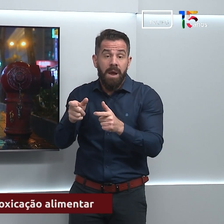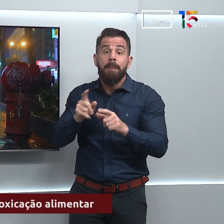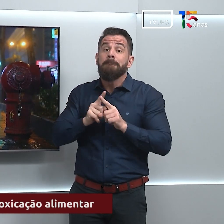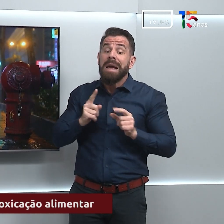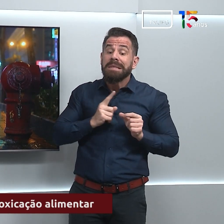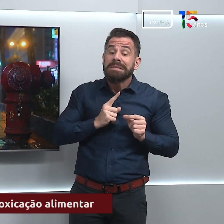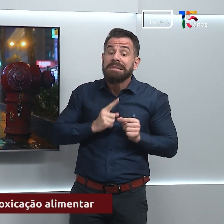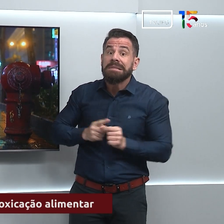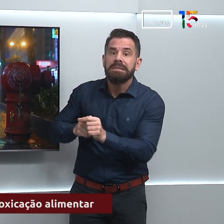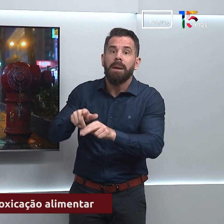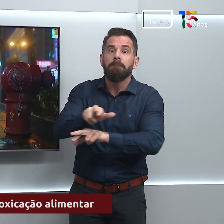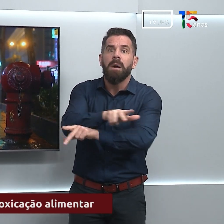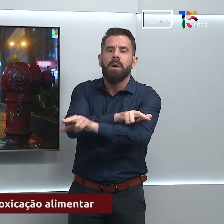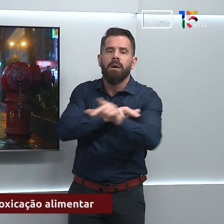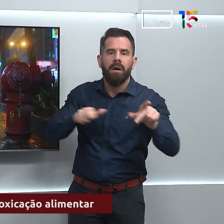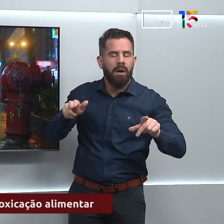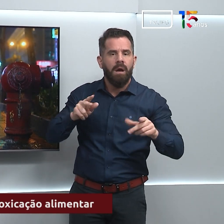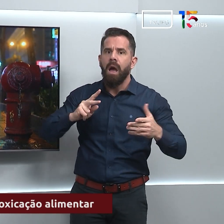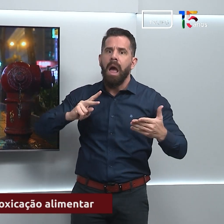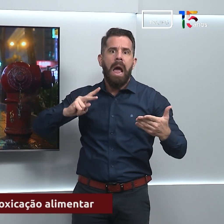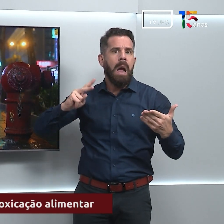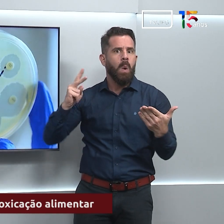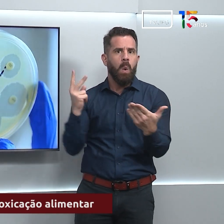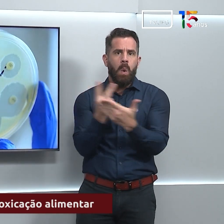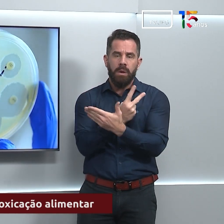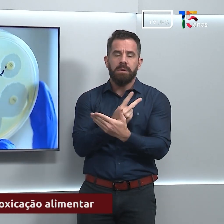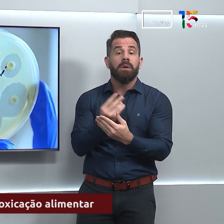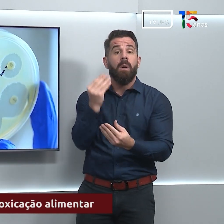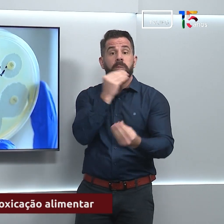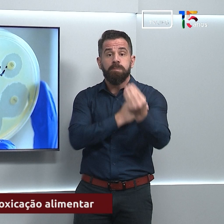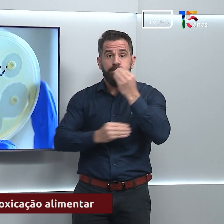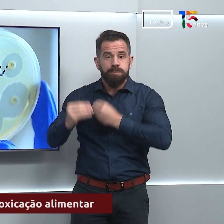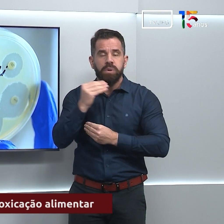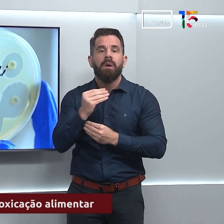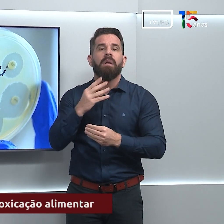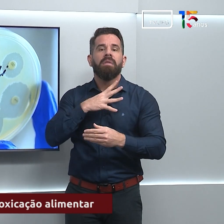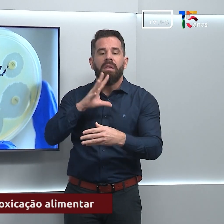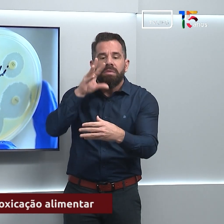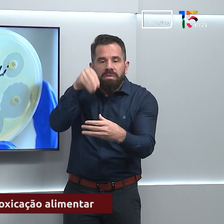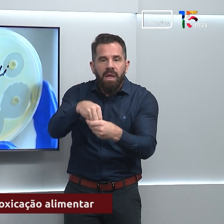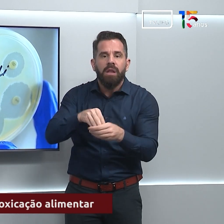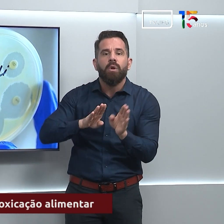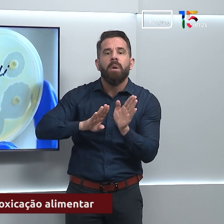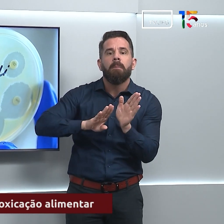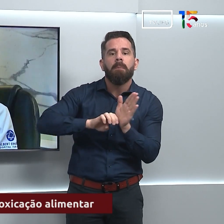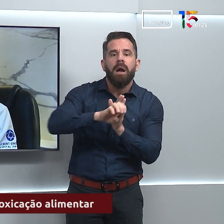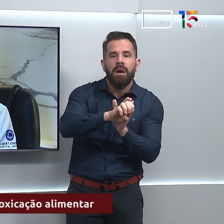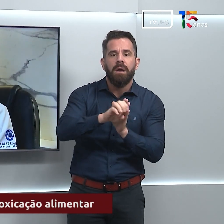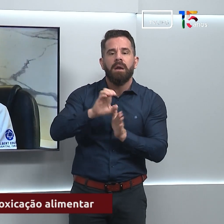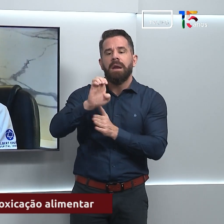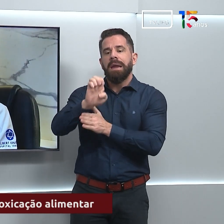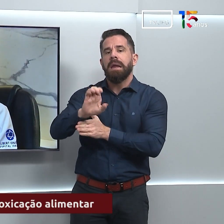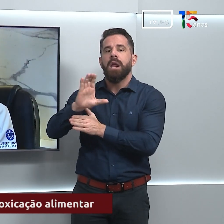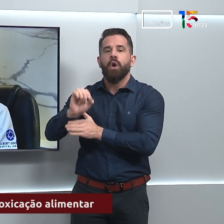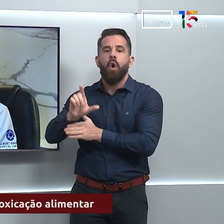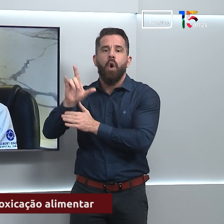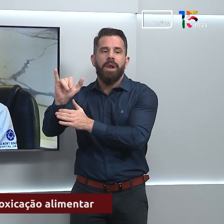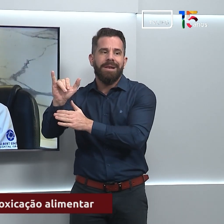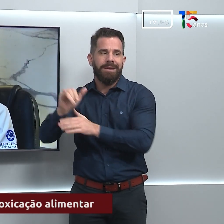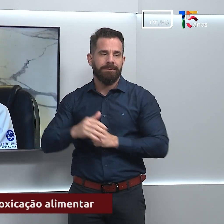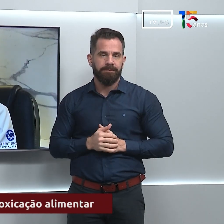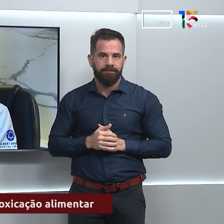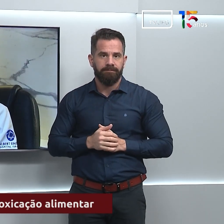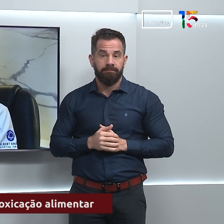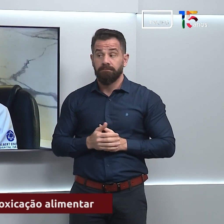O caso foi considerado um surto de comida contaminada pela bactéria E. coli. E. coli é uma bactéria